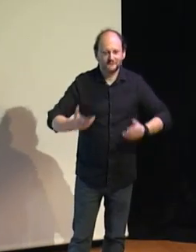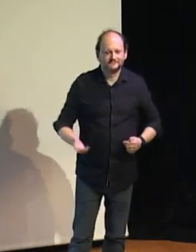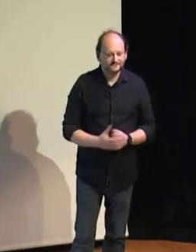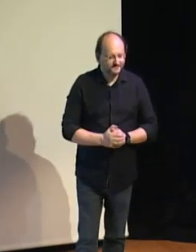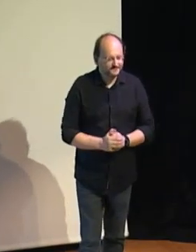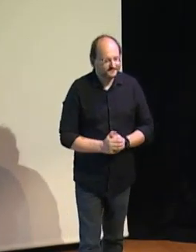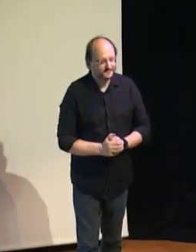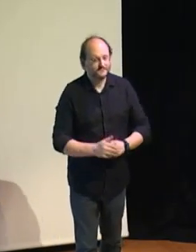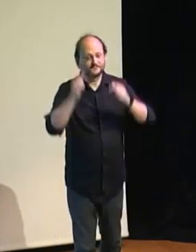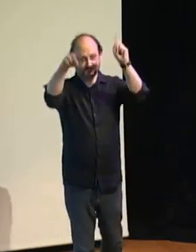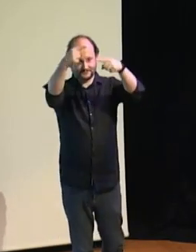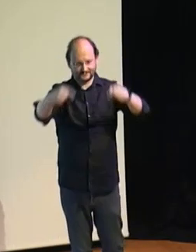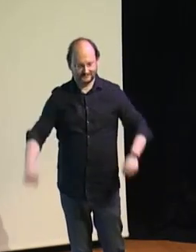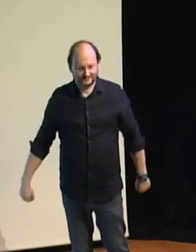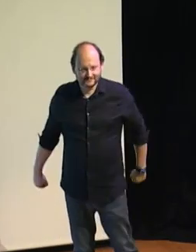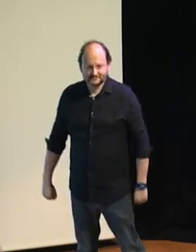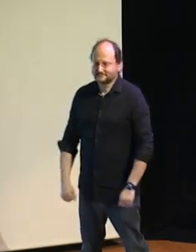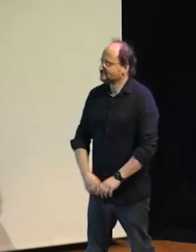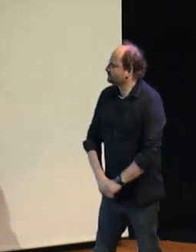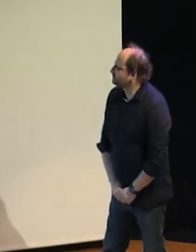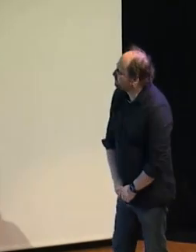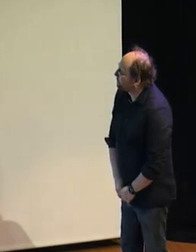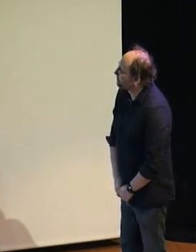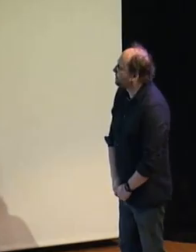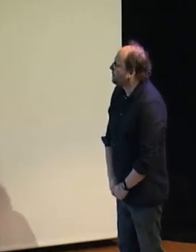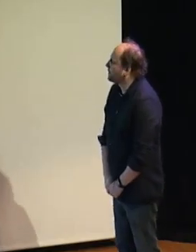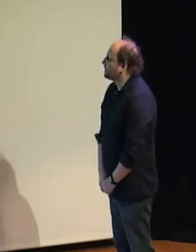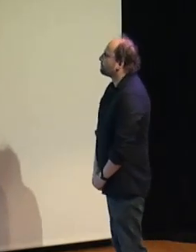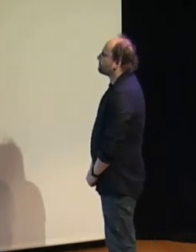de il faut. Donc on a gardé ce côté visuel. Diapositive suivante.